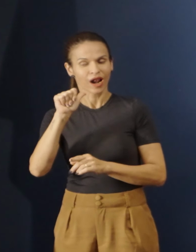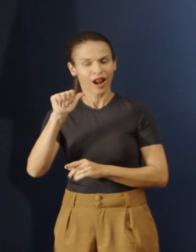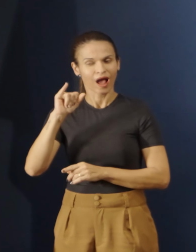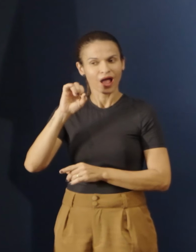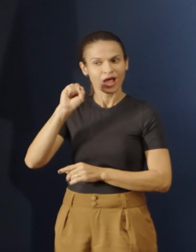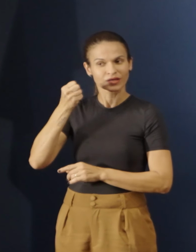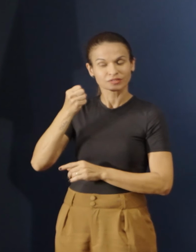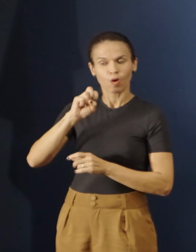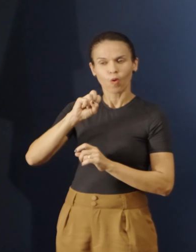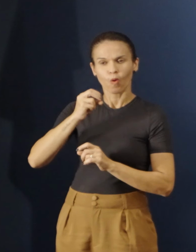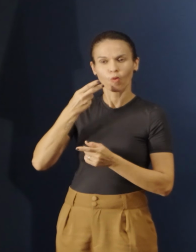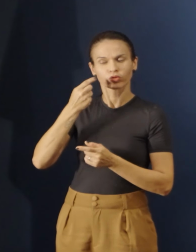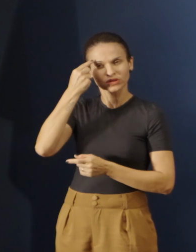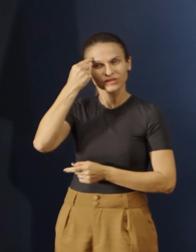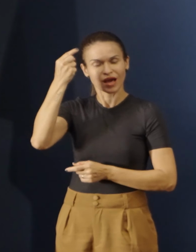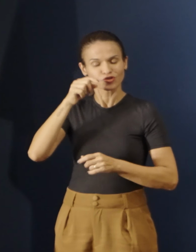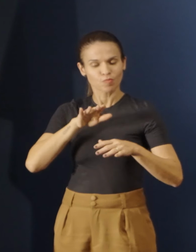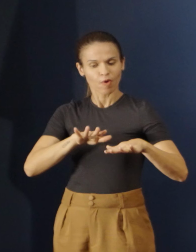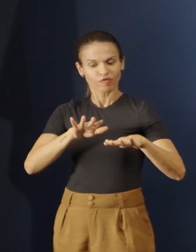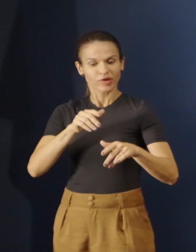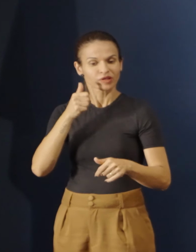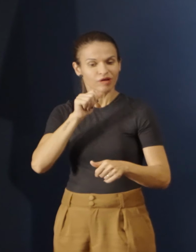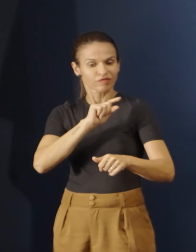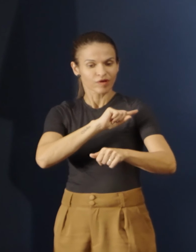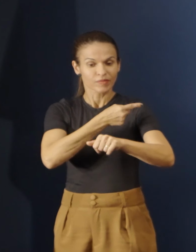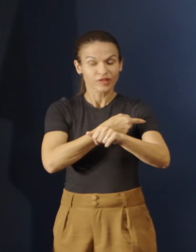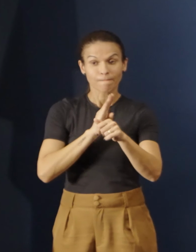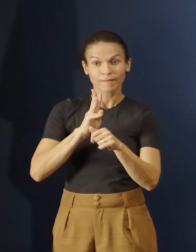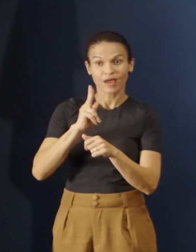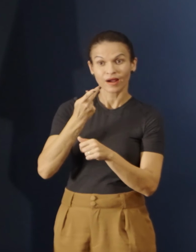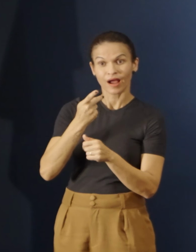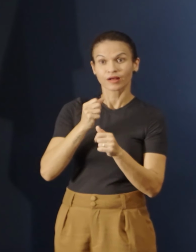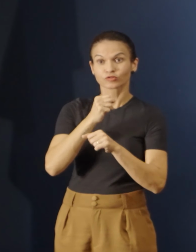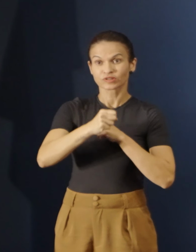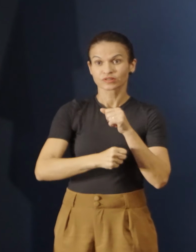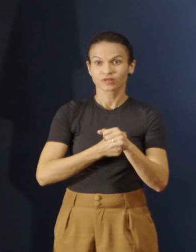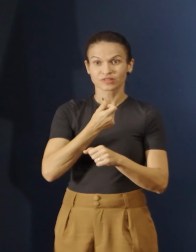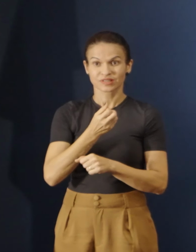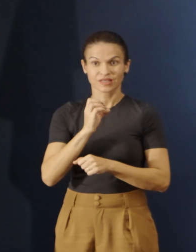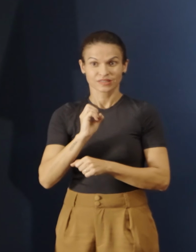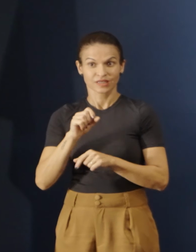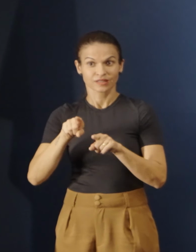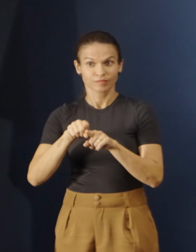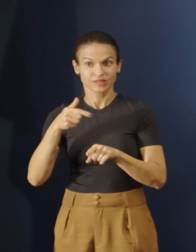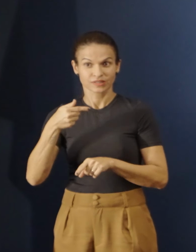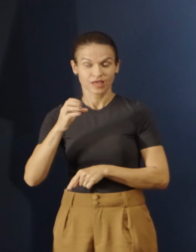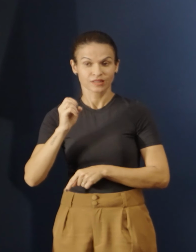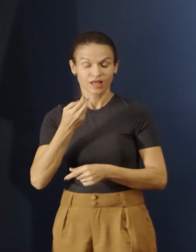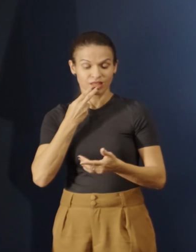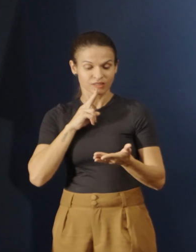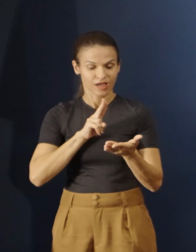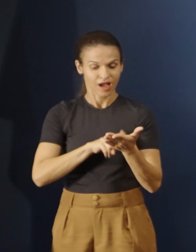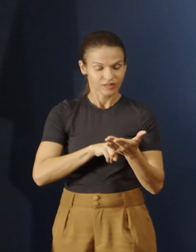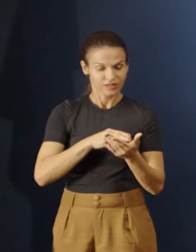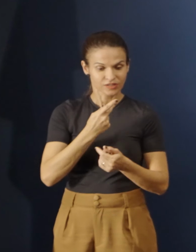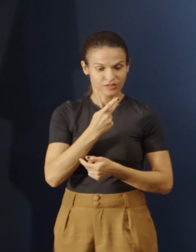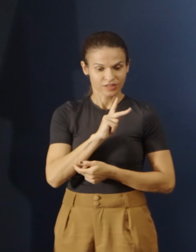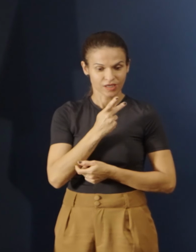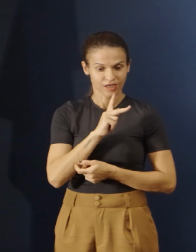inclusive ressignificar a própria ideia de movimento feminista em BH nos anos 60 e 70. Né? E as cartas dela, por exemplo,